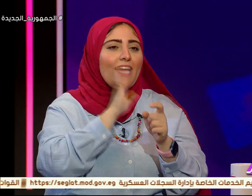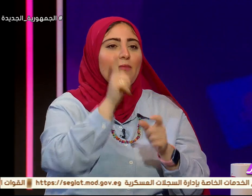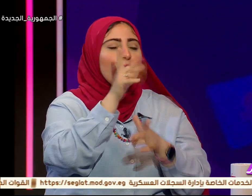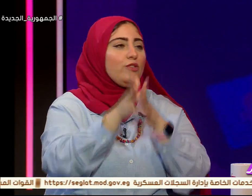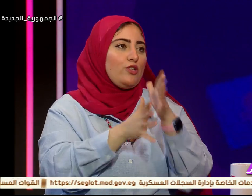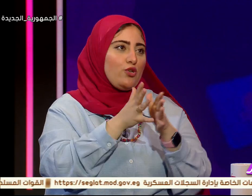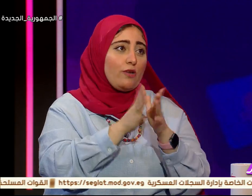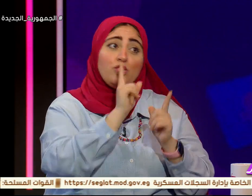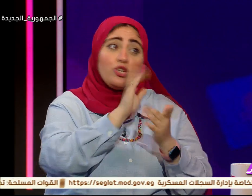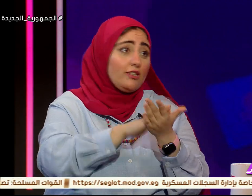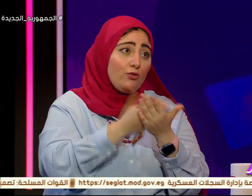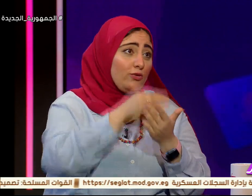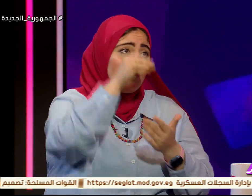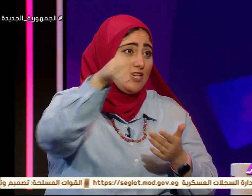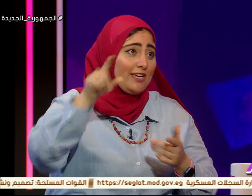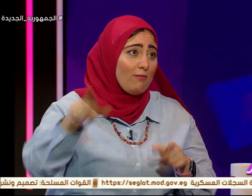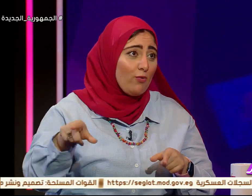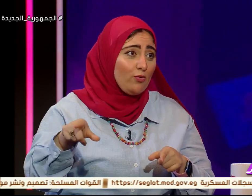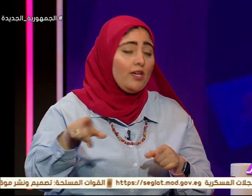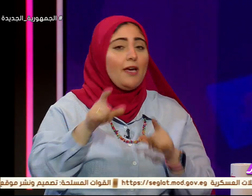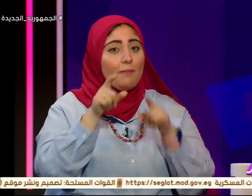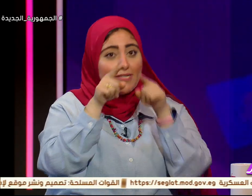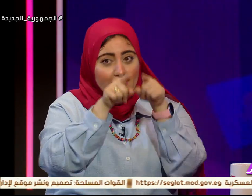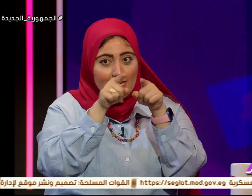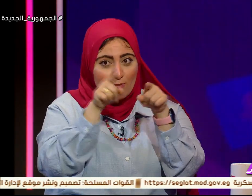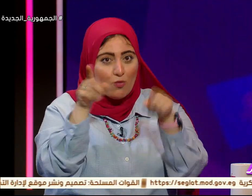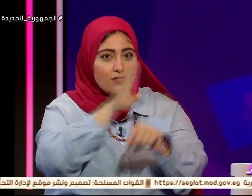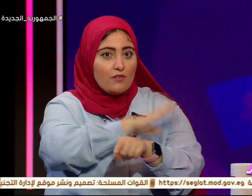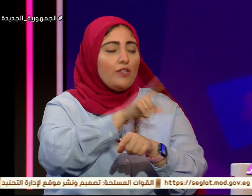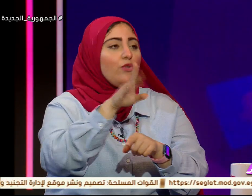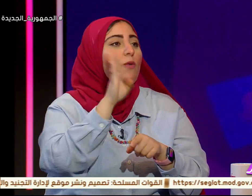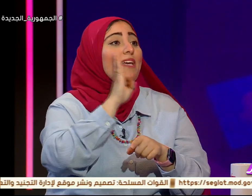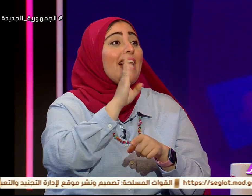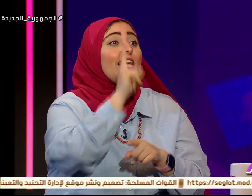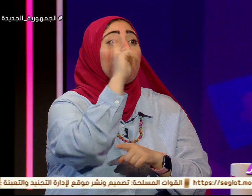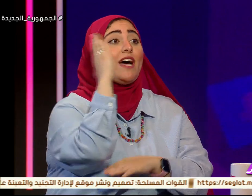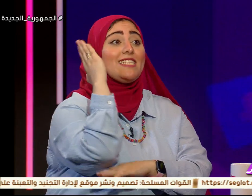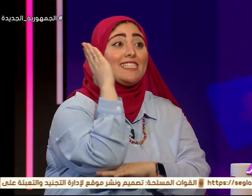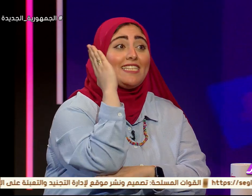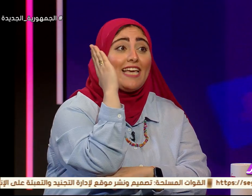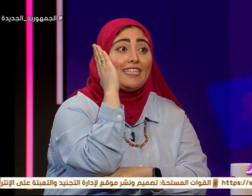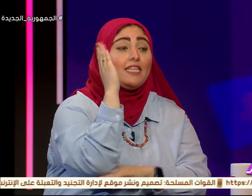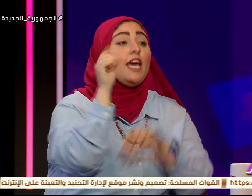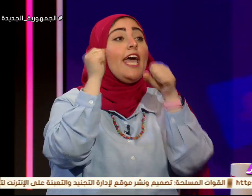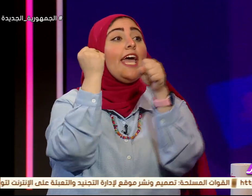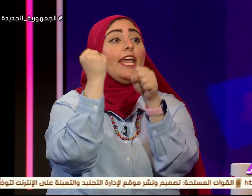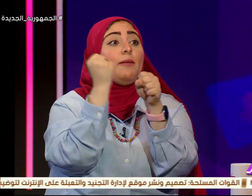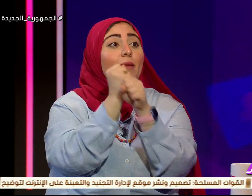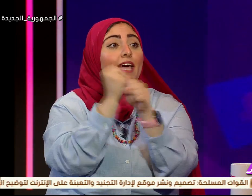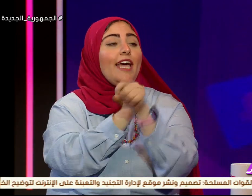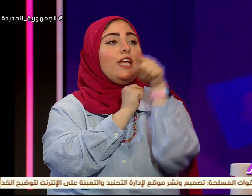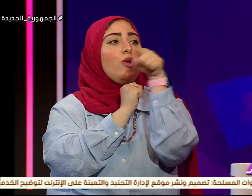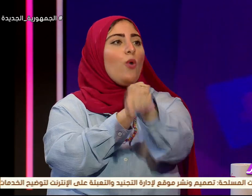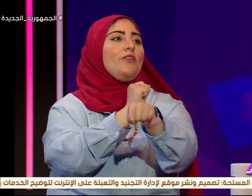متعلمة لغة الإشارة. مش شرط يكون المترجم موجود، بس الموظفين إن هم يتعلموا أساسيات المهنة اللي هو